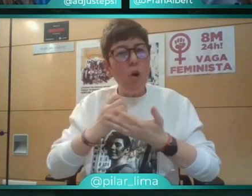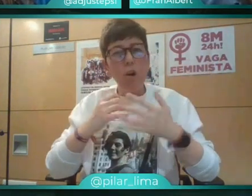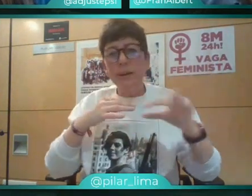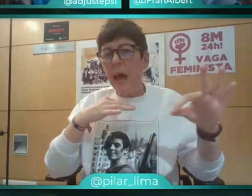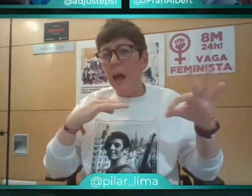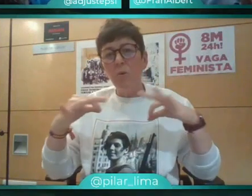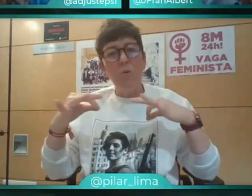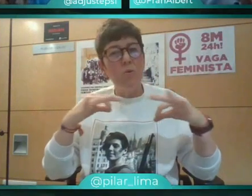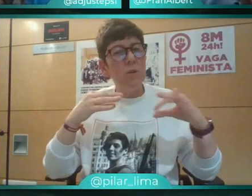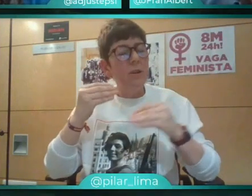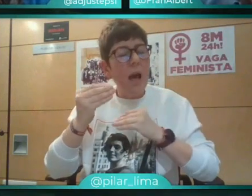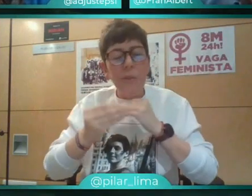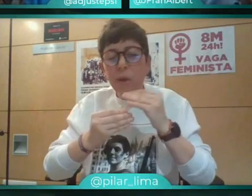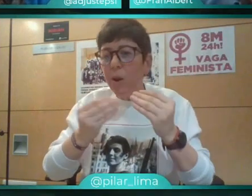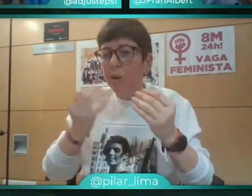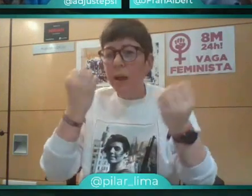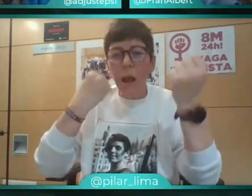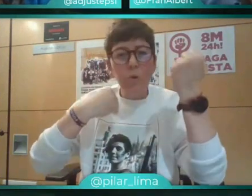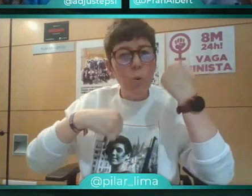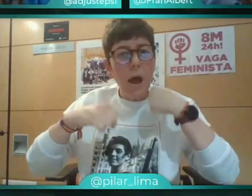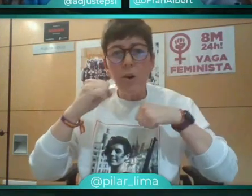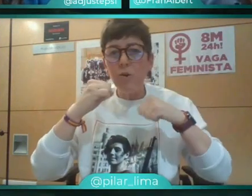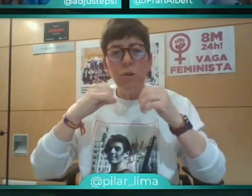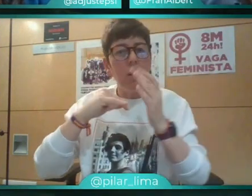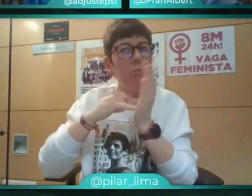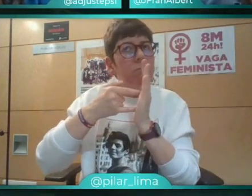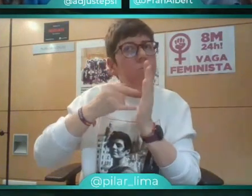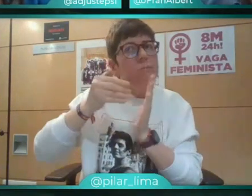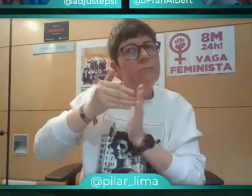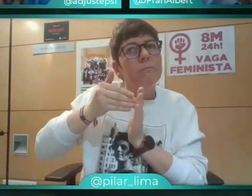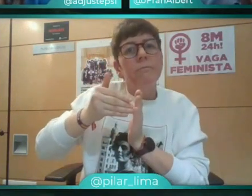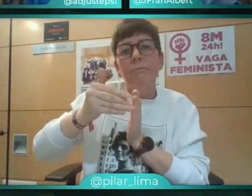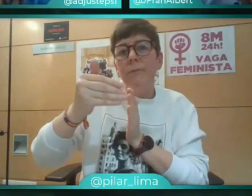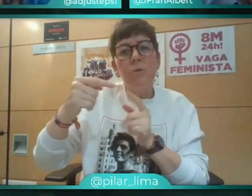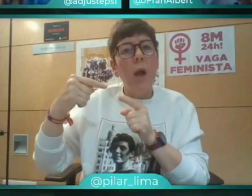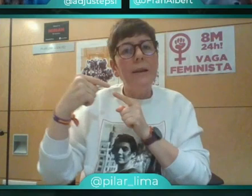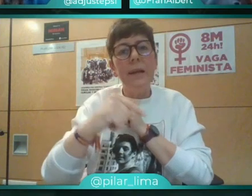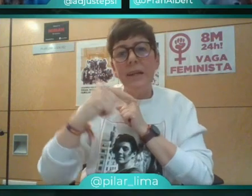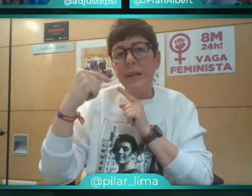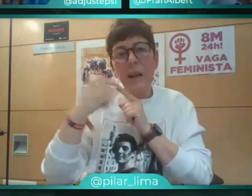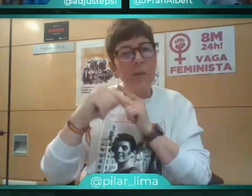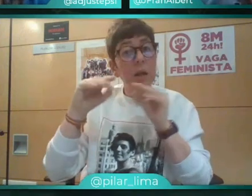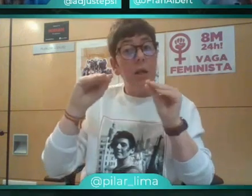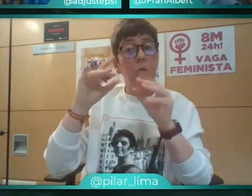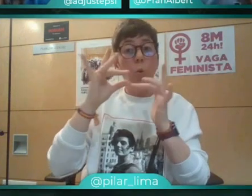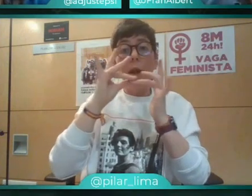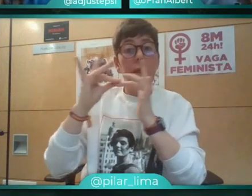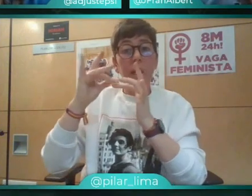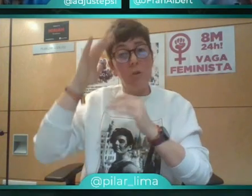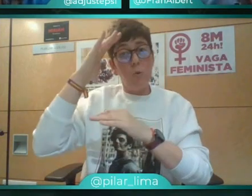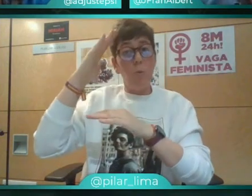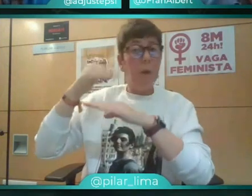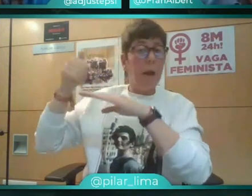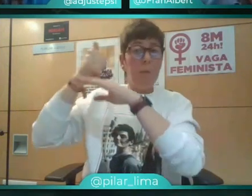yo creo que que todo es puro teatro están actuando Están lo tienen un proyecto y